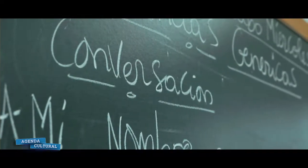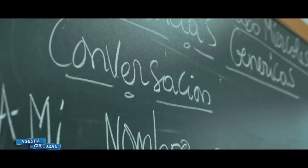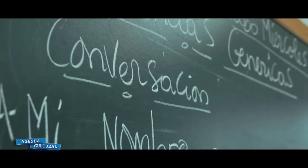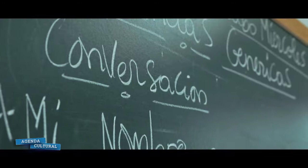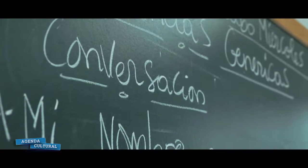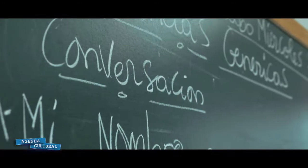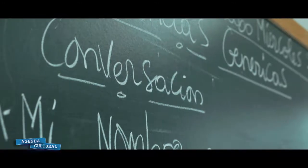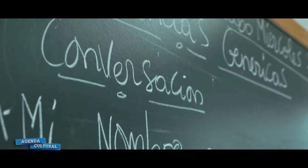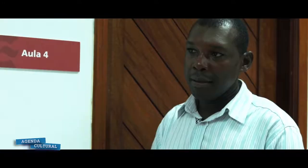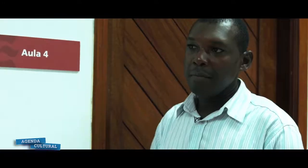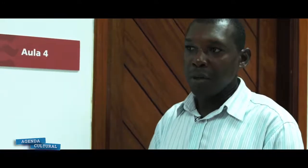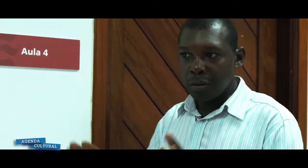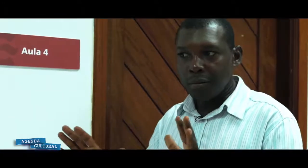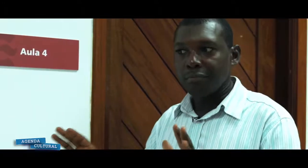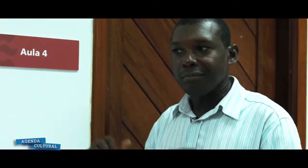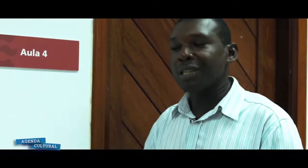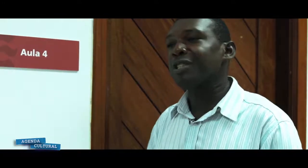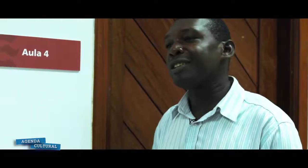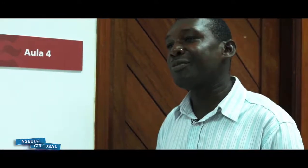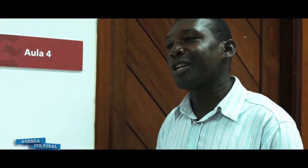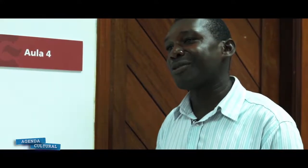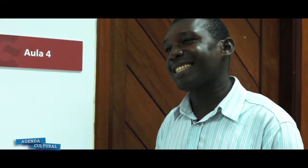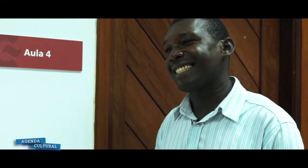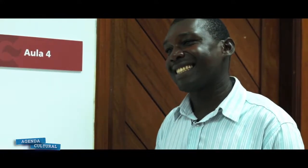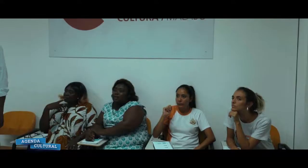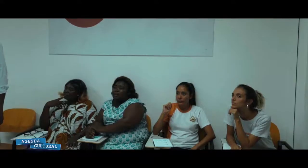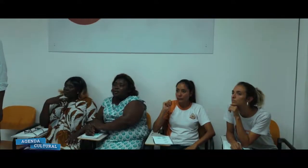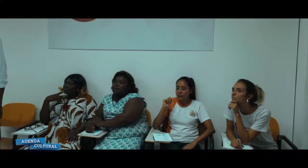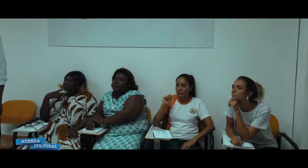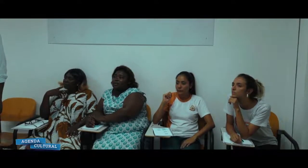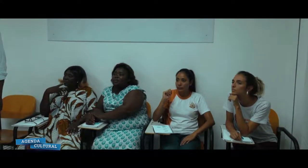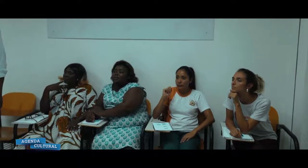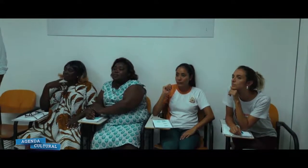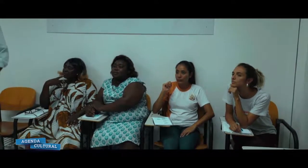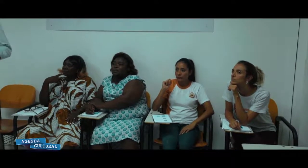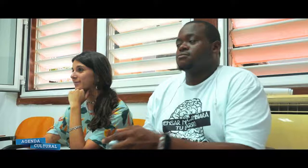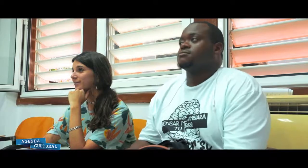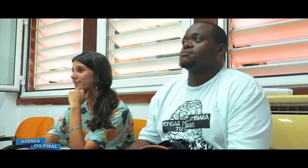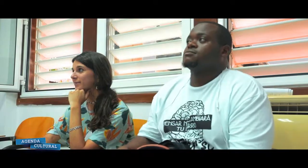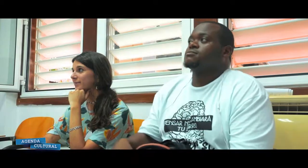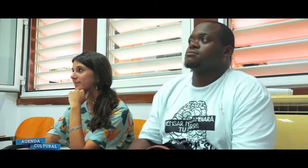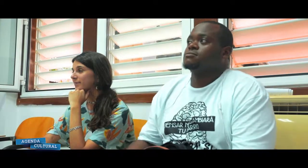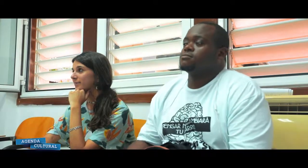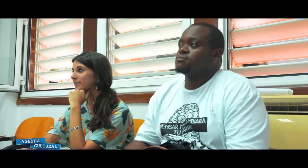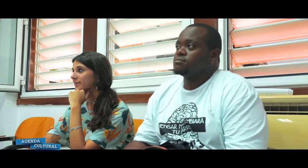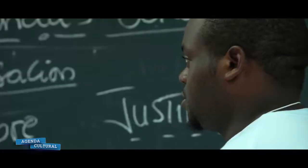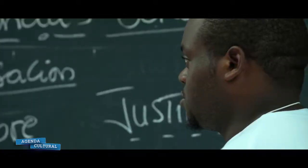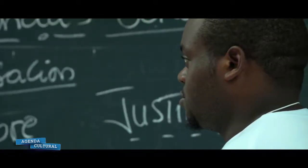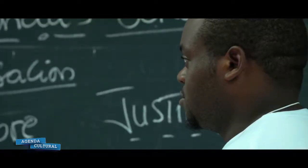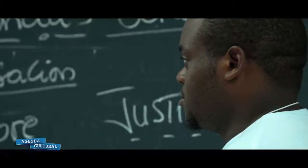dos semanas de clase, pero estamos haciendo muchas cosas. Asisten a esta clase gente como Héctor Castaño, representante de la